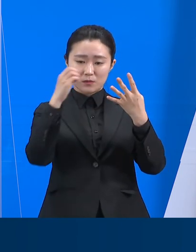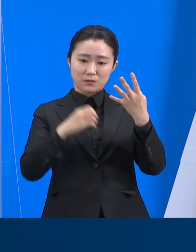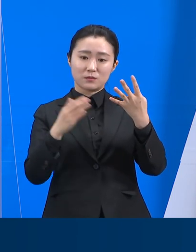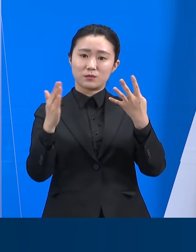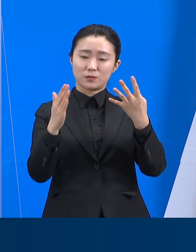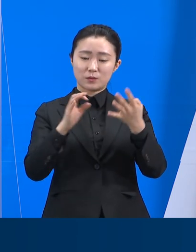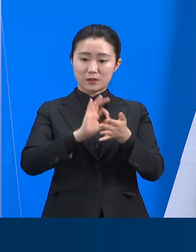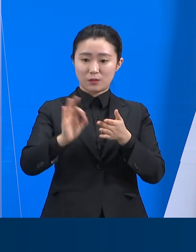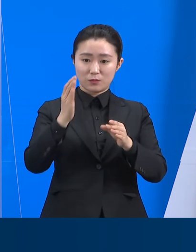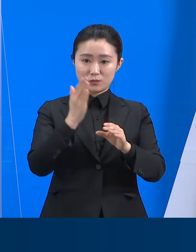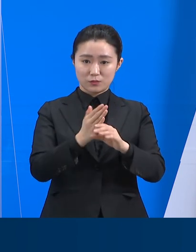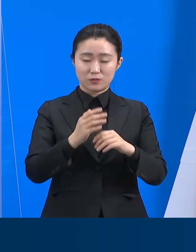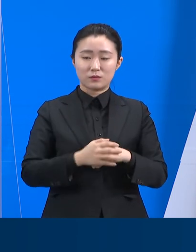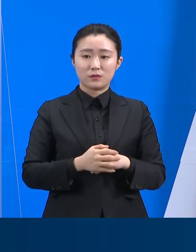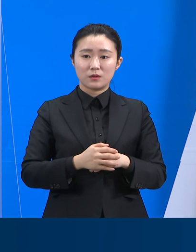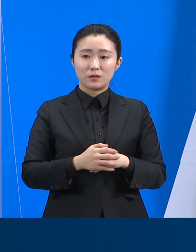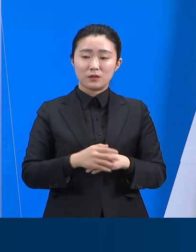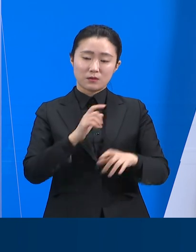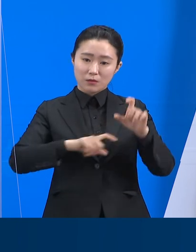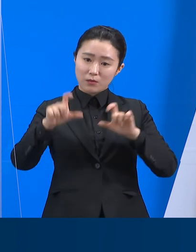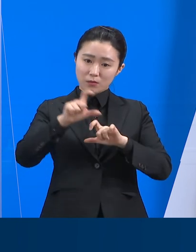인원은 542명입니다.